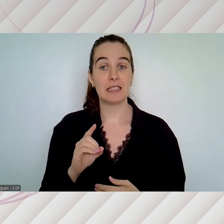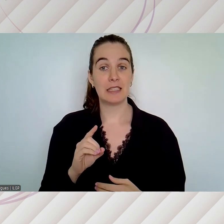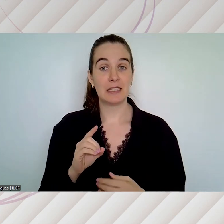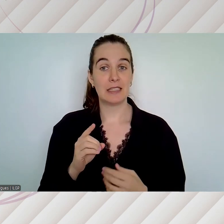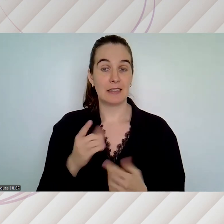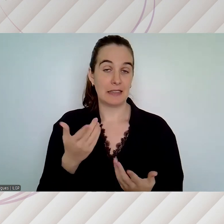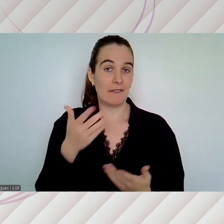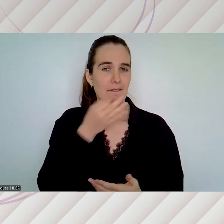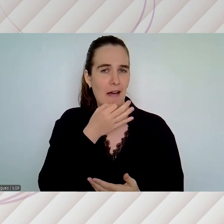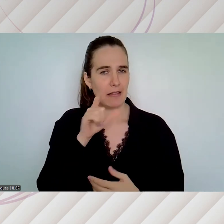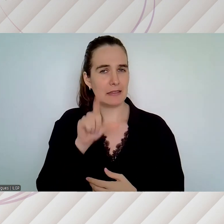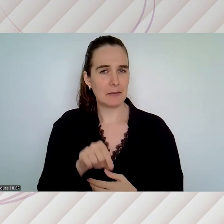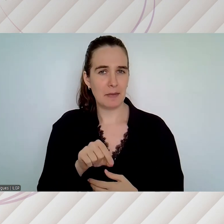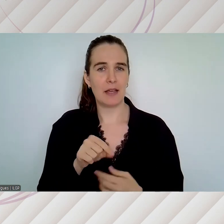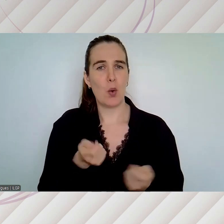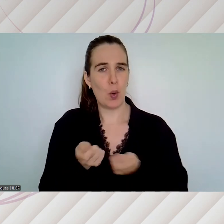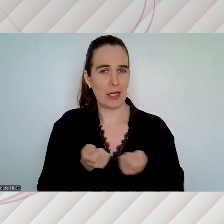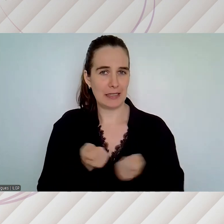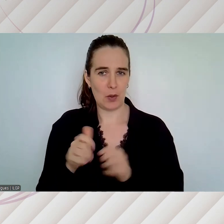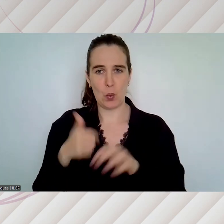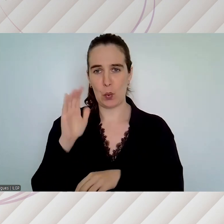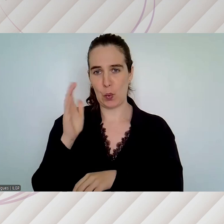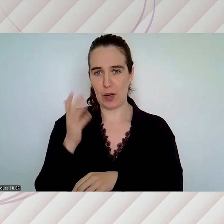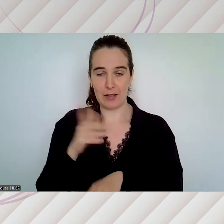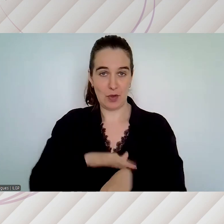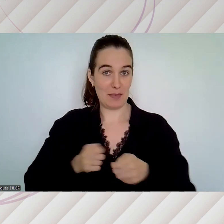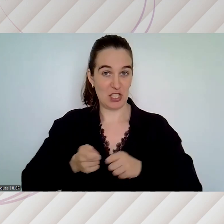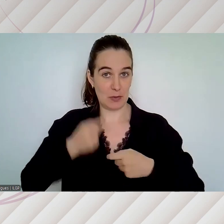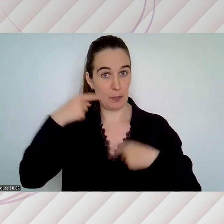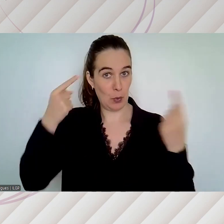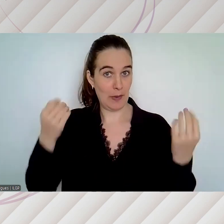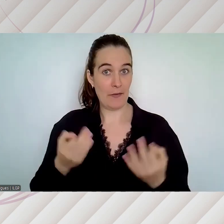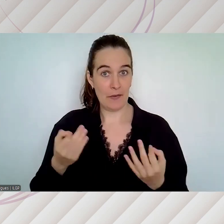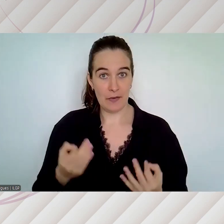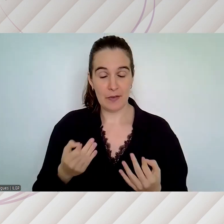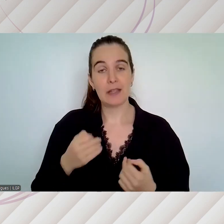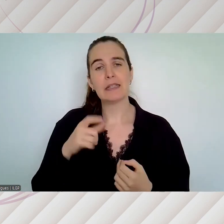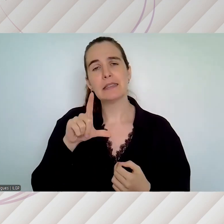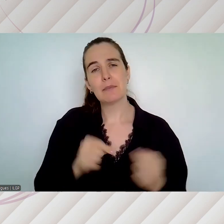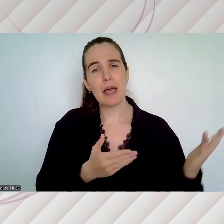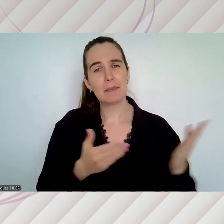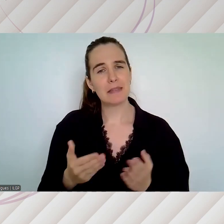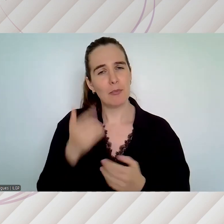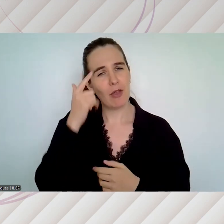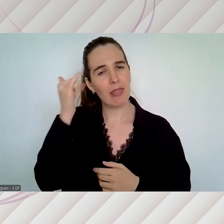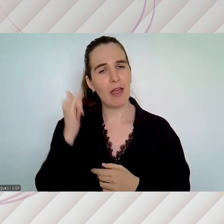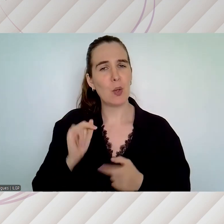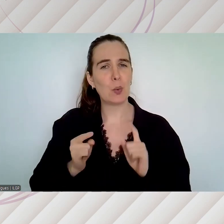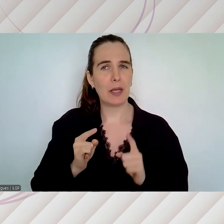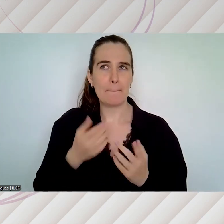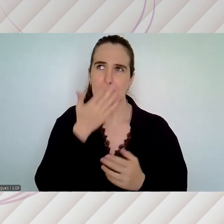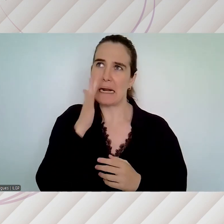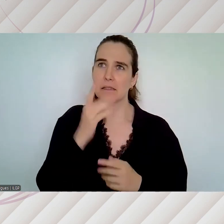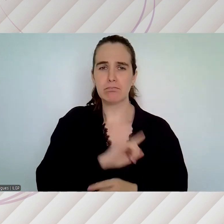alguma forma com a realização do Congresso da Administração Pública, apresentámos esta ideia que nos parece